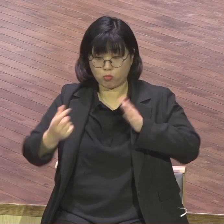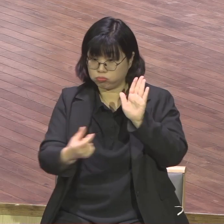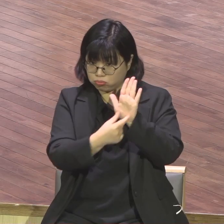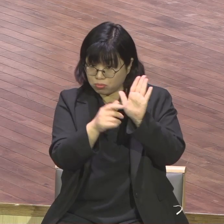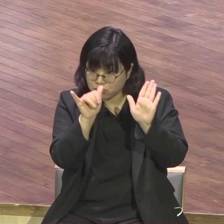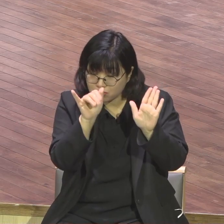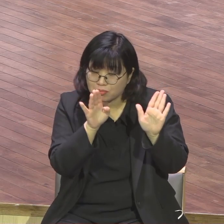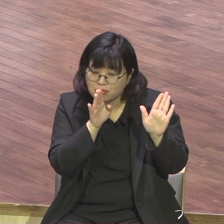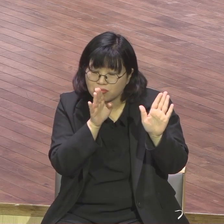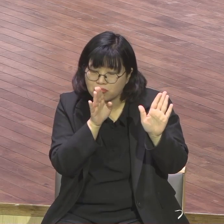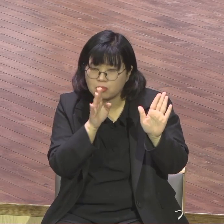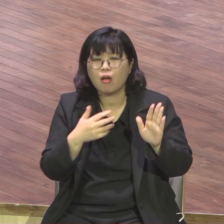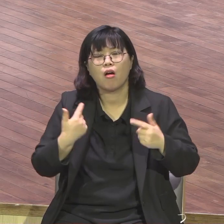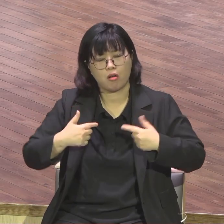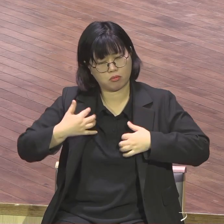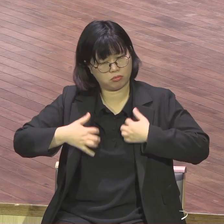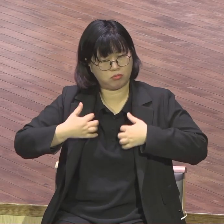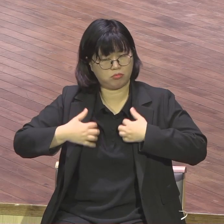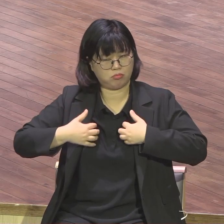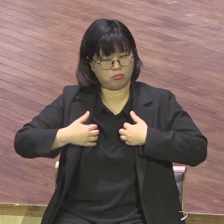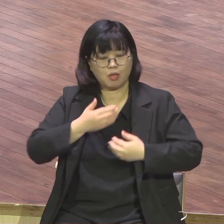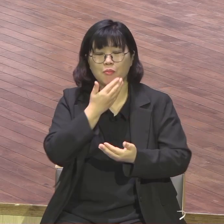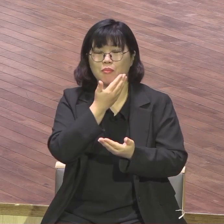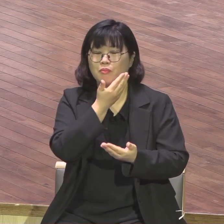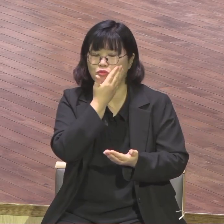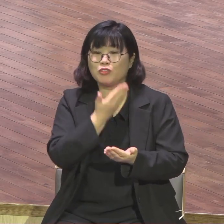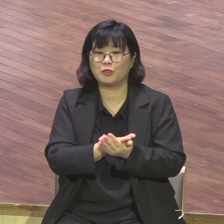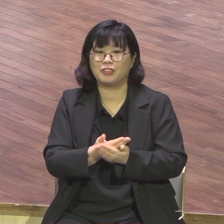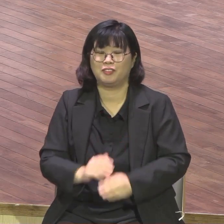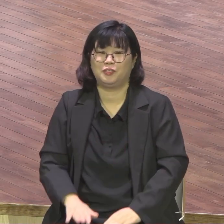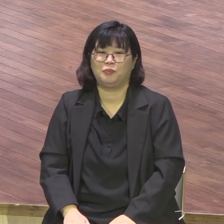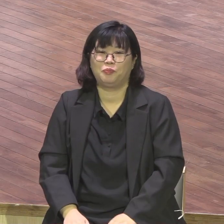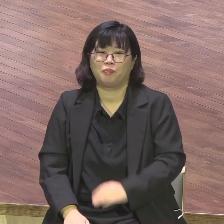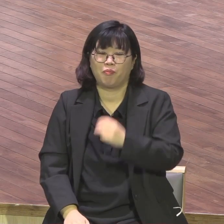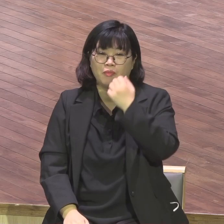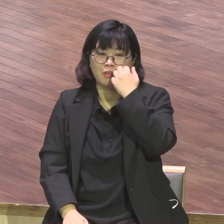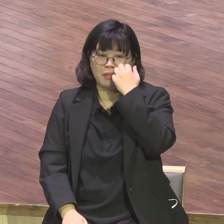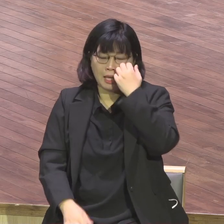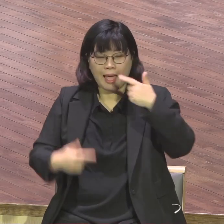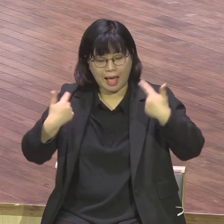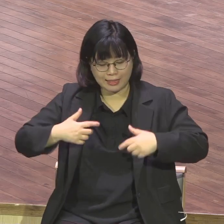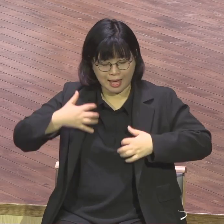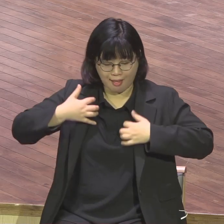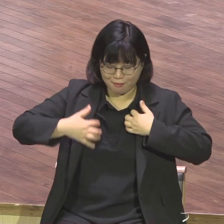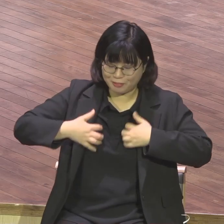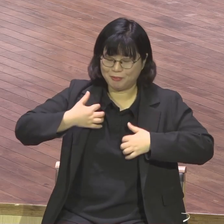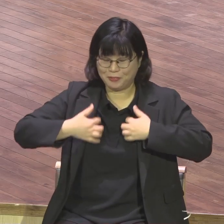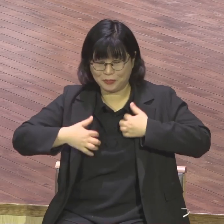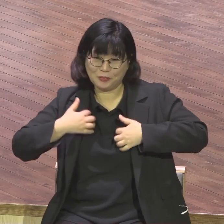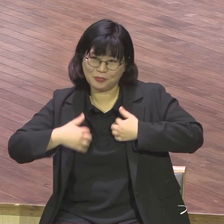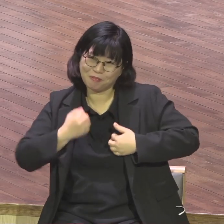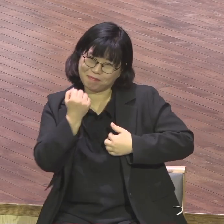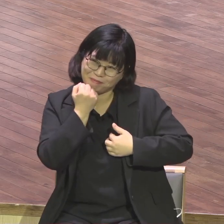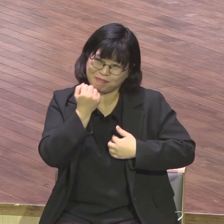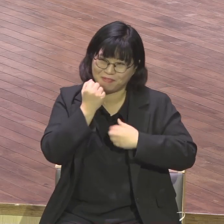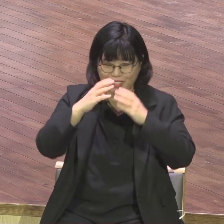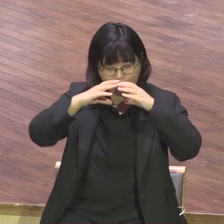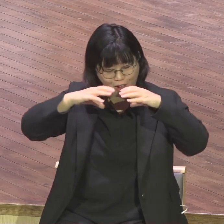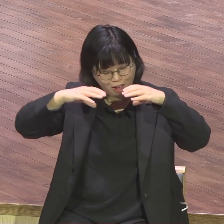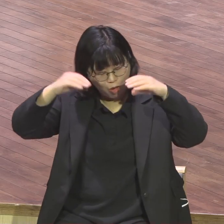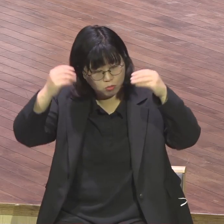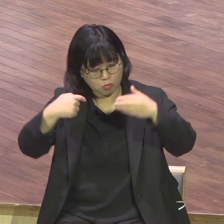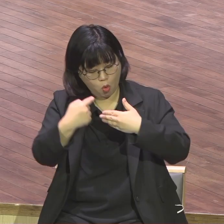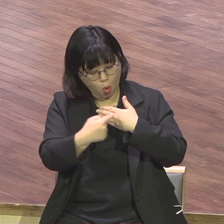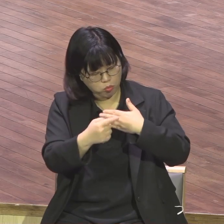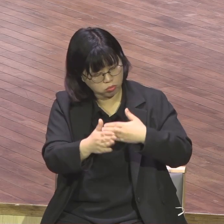즐거운 사람들요. 즐겁게 기쁘게 사는 사람들은 얼굴이 좀 다릅니다. 굉장히 행복해